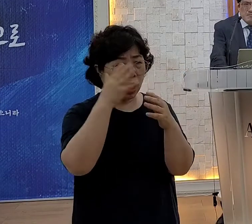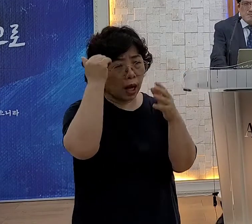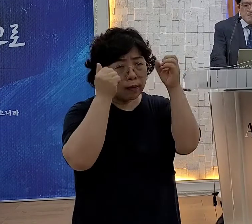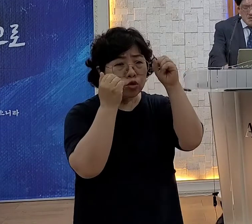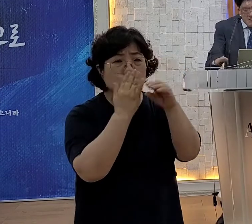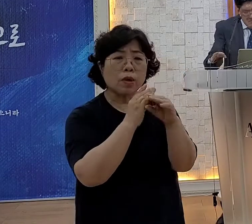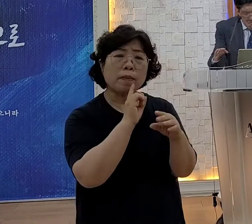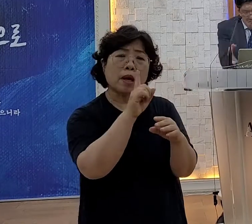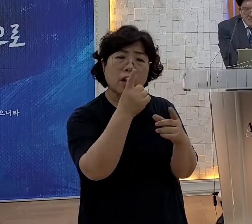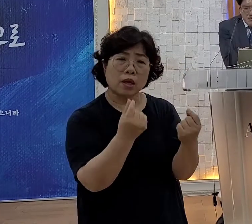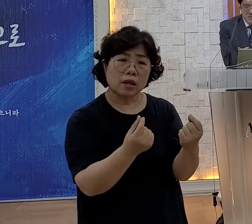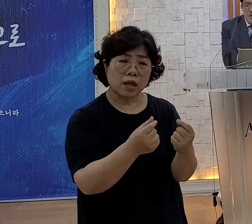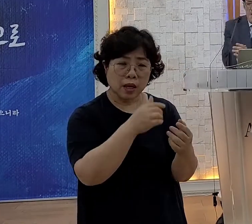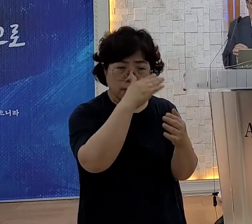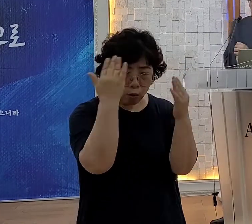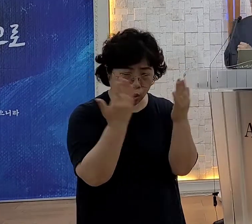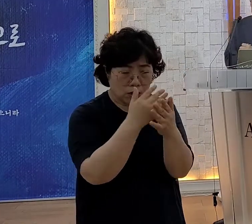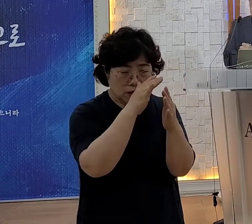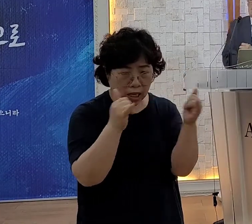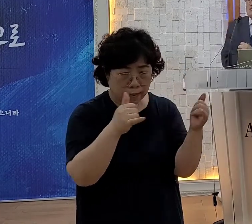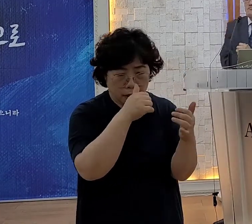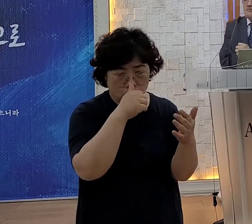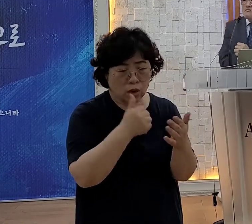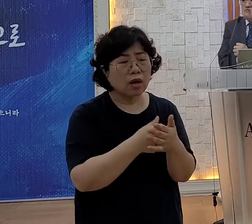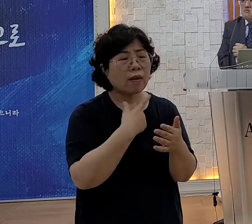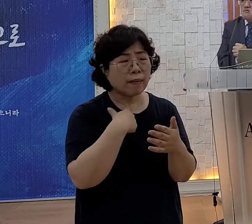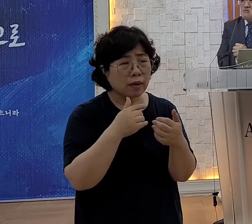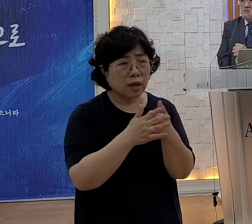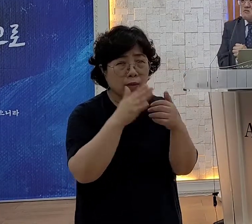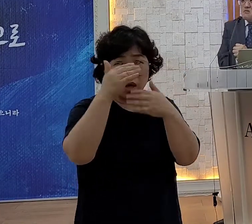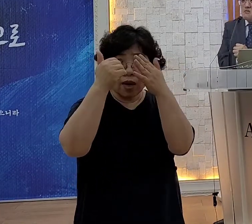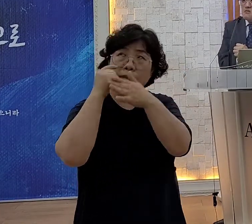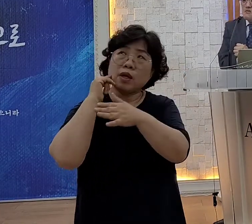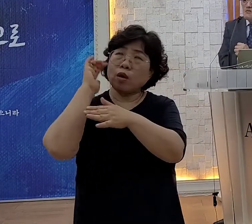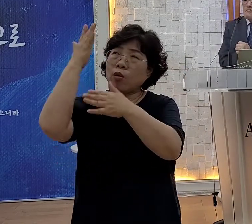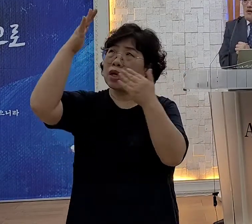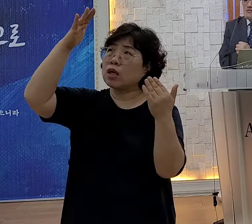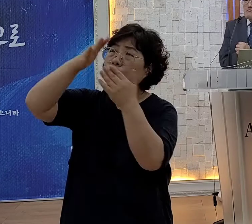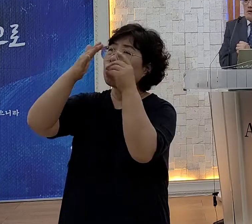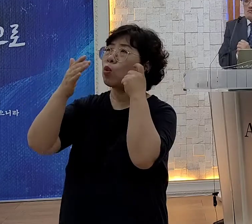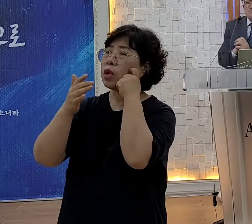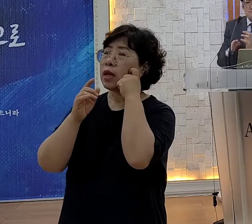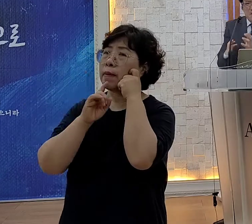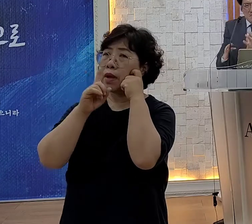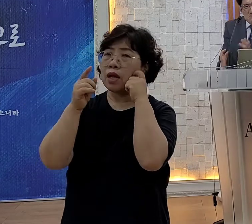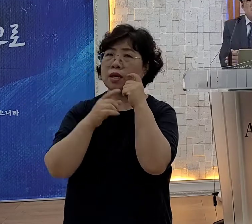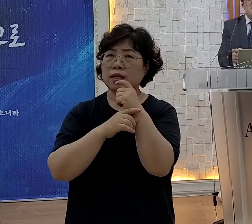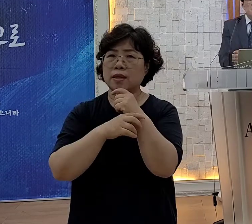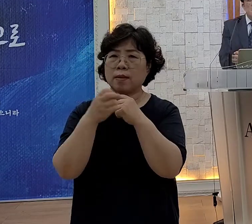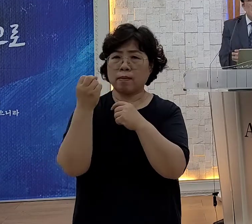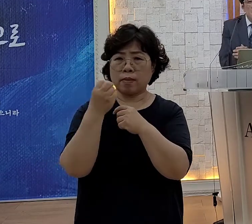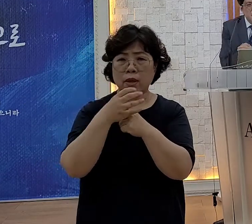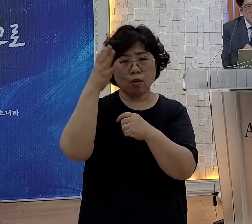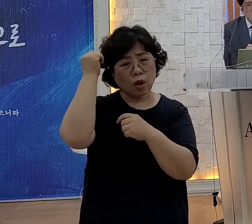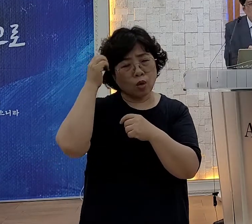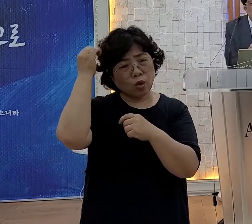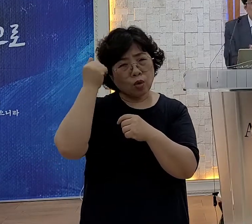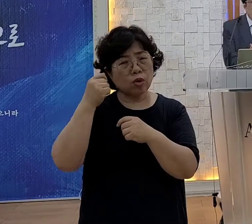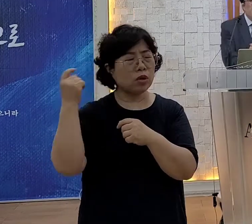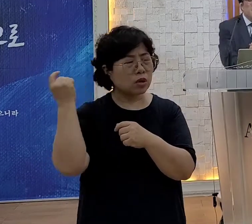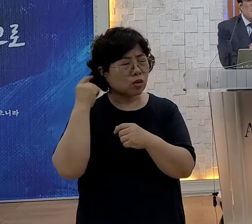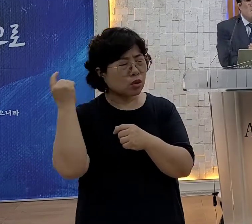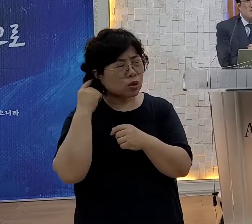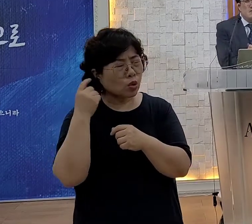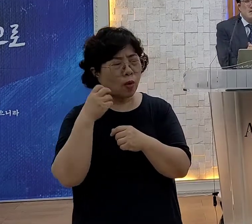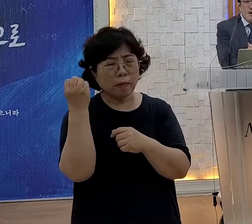아닙니까? 모든 사람이 죄를 범하였으니 하나님의 영광에 이르지 못하더니. 이 말씀을 우리가 수백 번 수천 번도 듣고